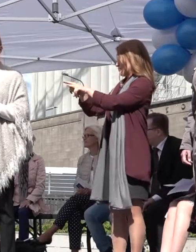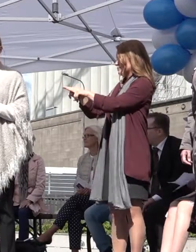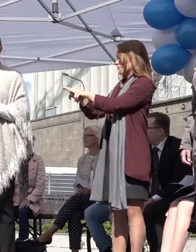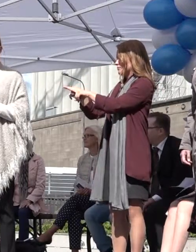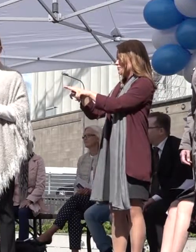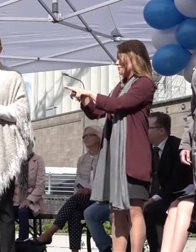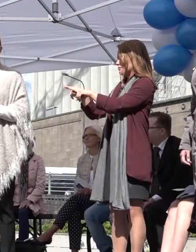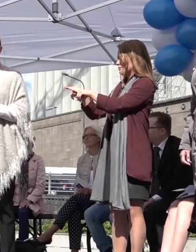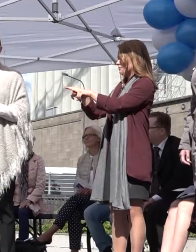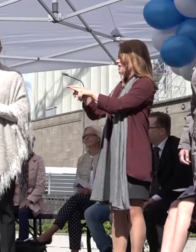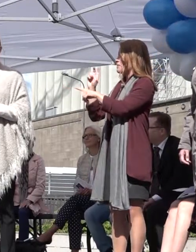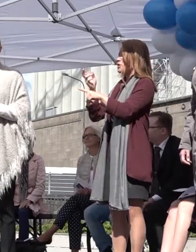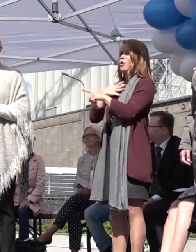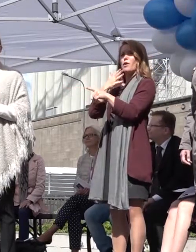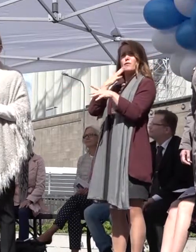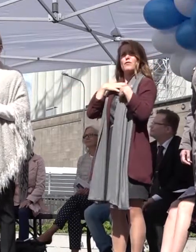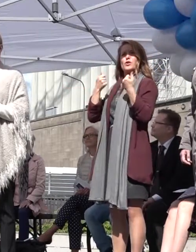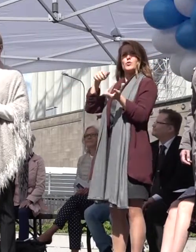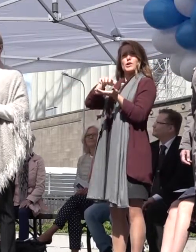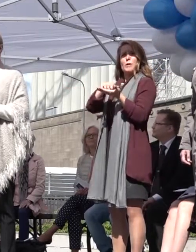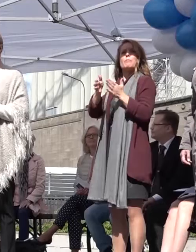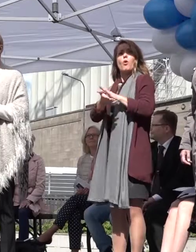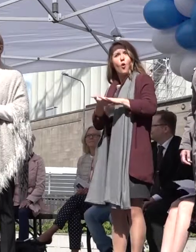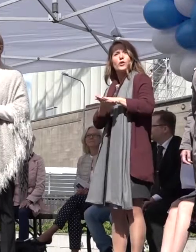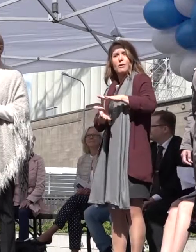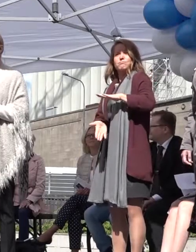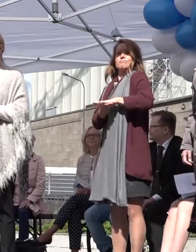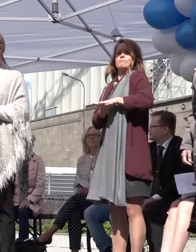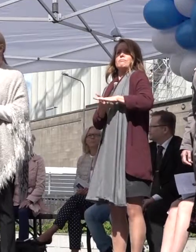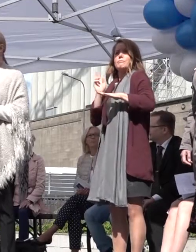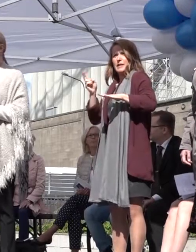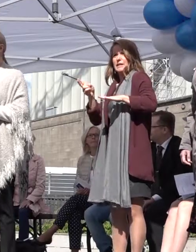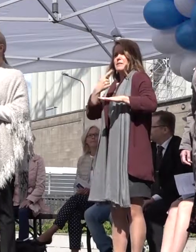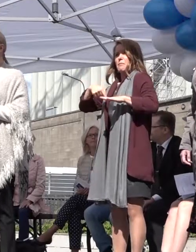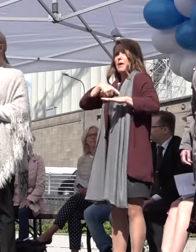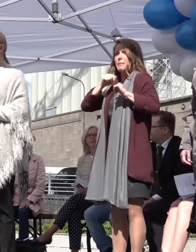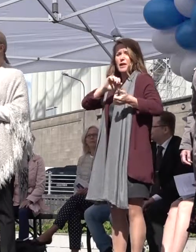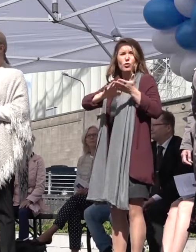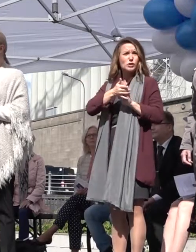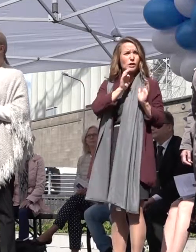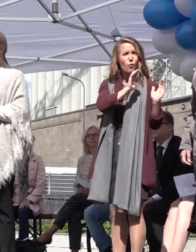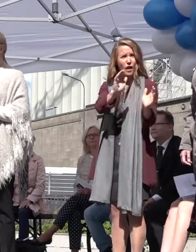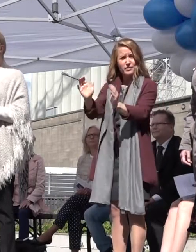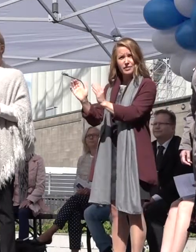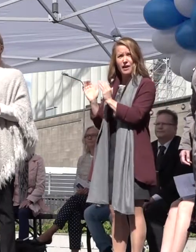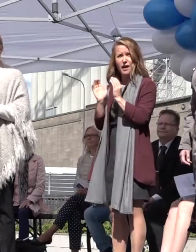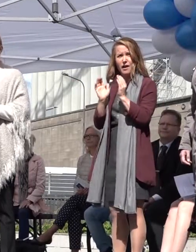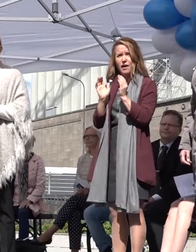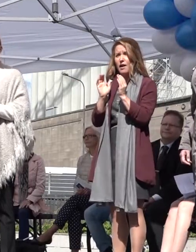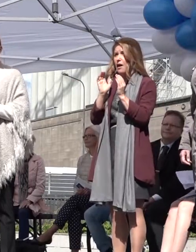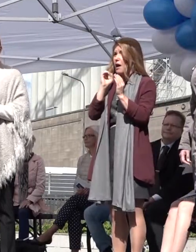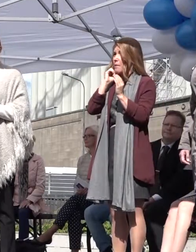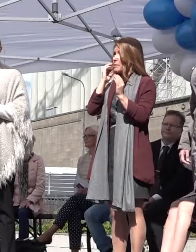meidän hyvinvointiyhteiskunnamme perusta, että huolehditaan toisista silloin, kun